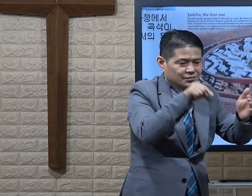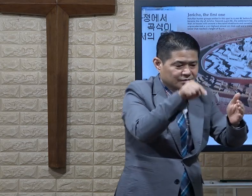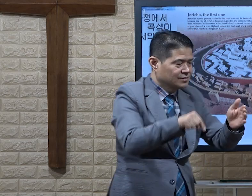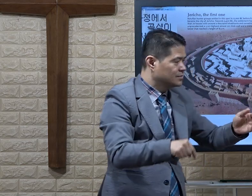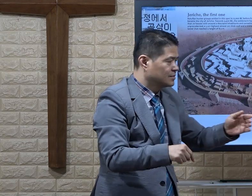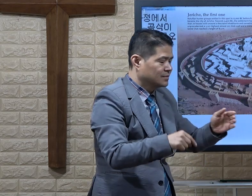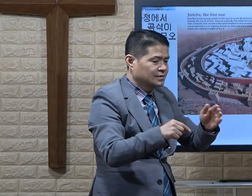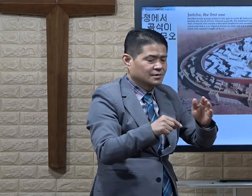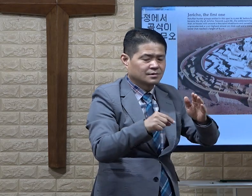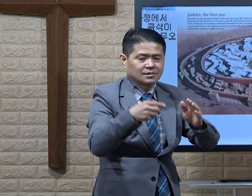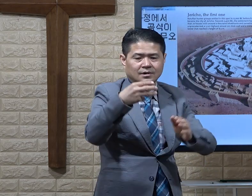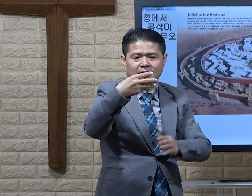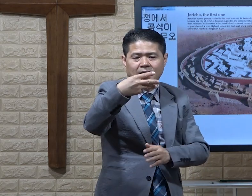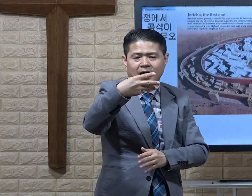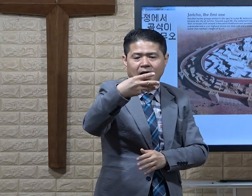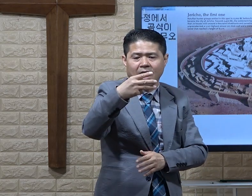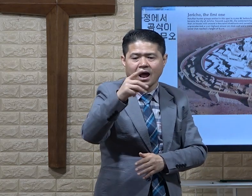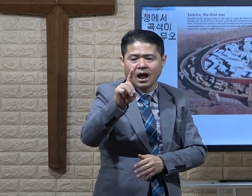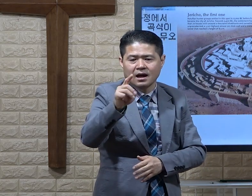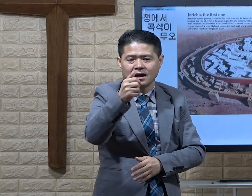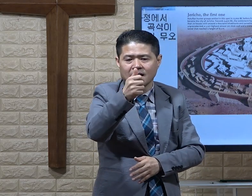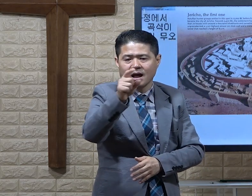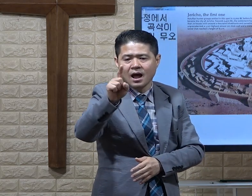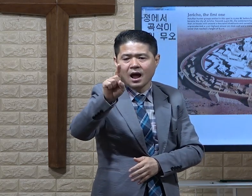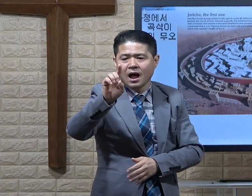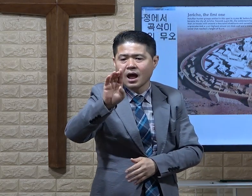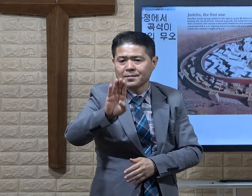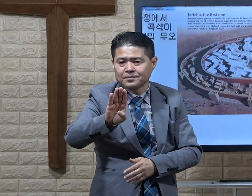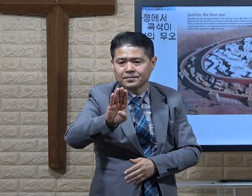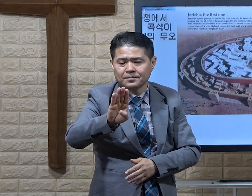이스라엘 사람들이 죽는 가운데